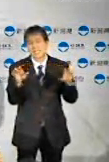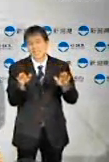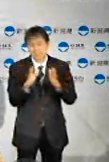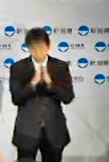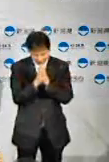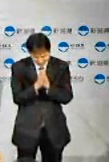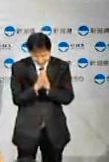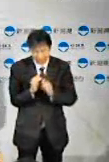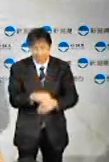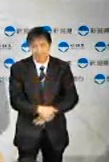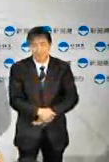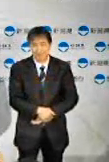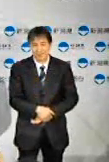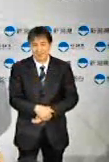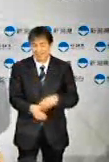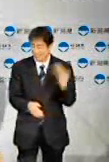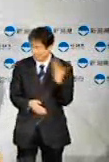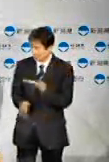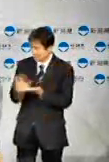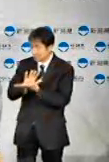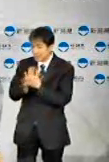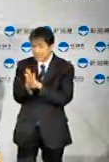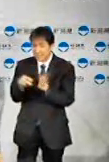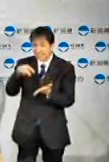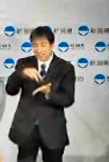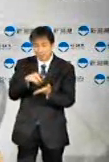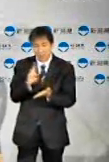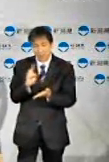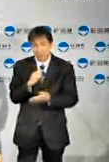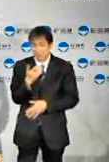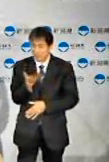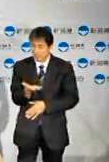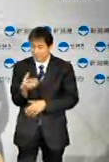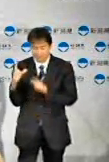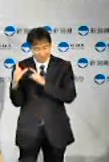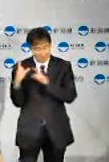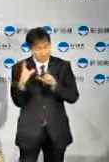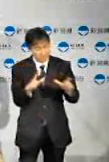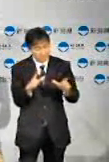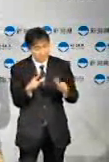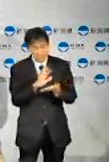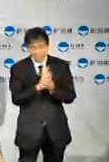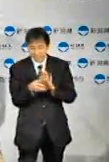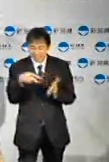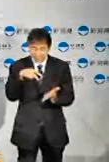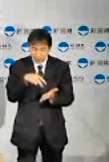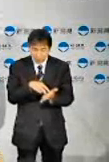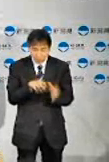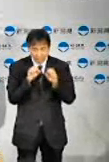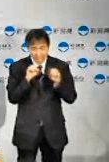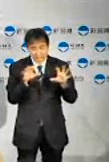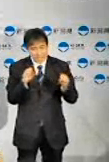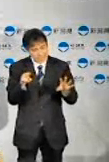います。 県として何か、例えば 県が何かそういうことを言う立場ではないと思いますね。